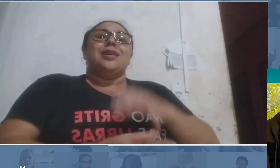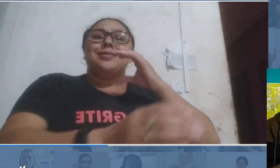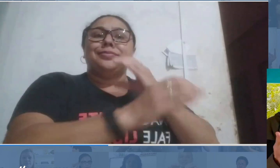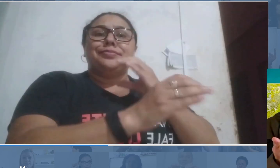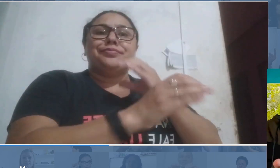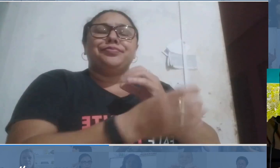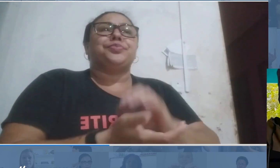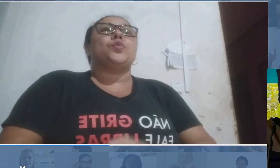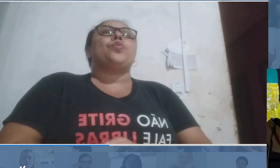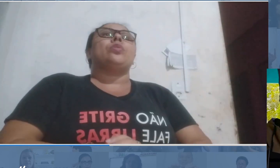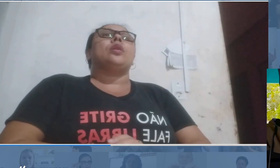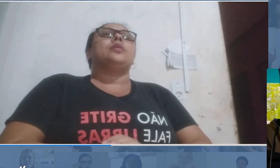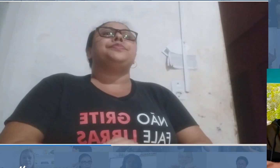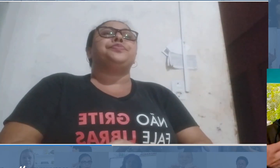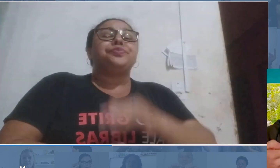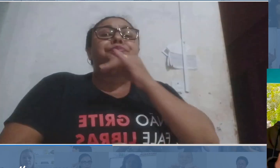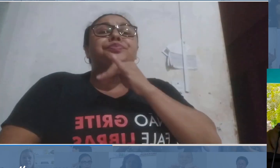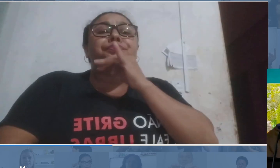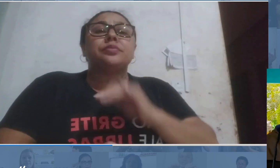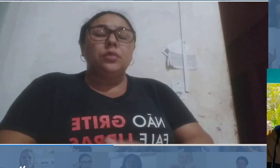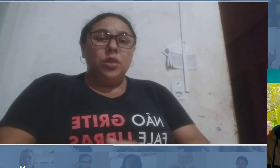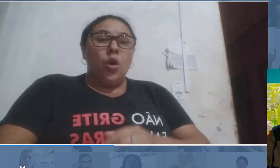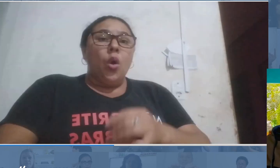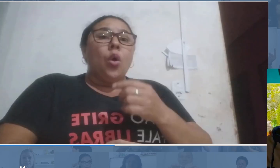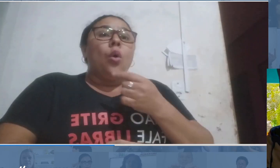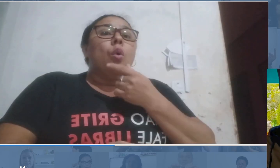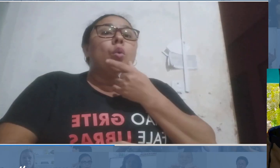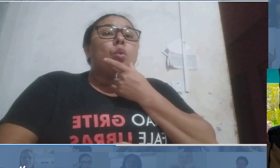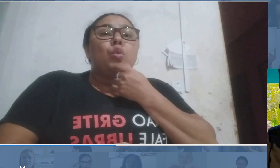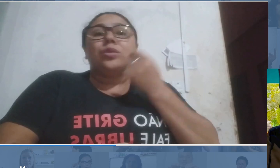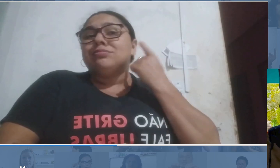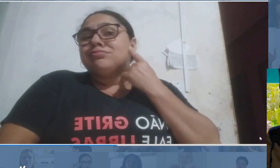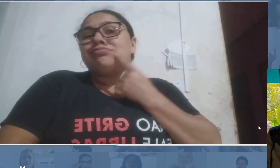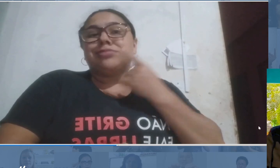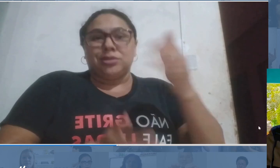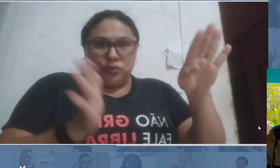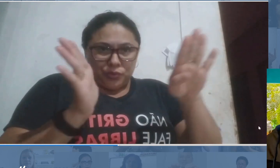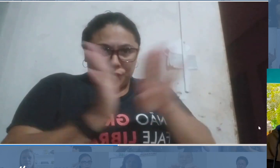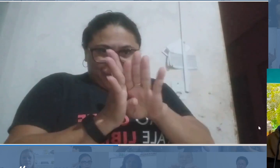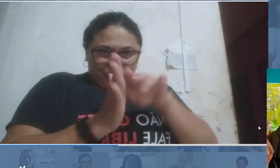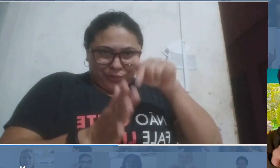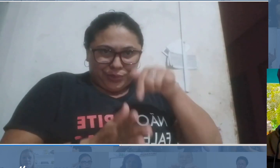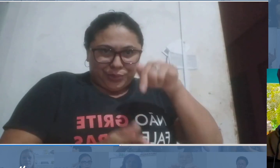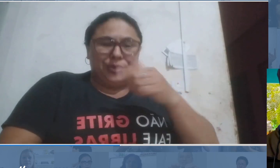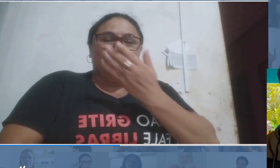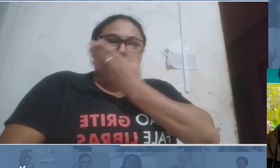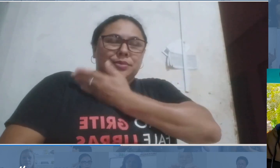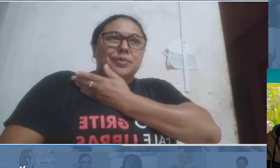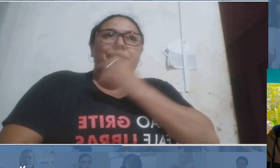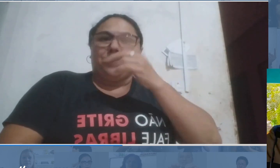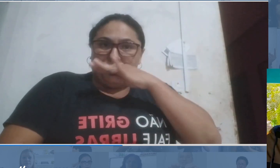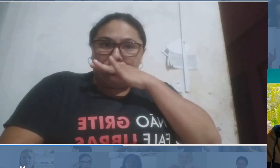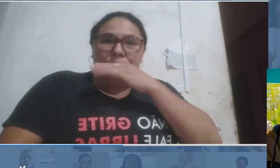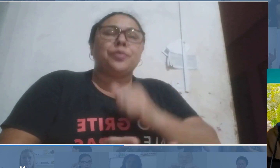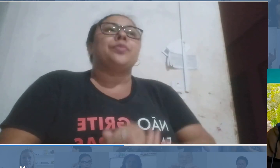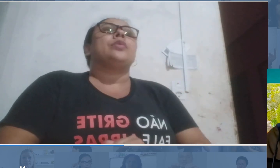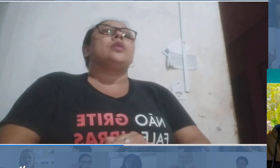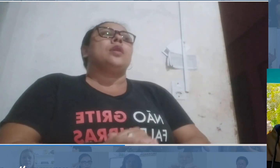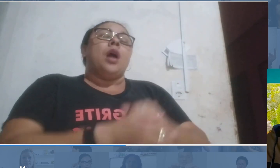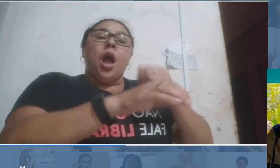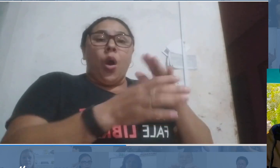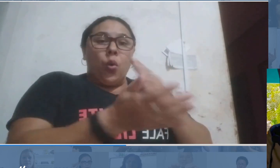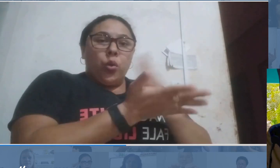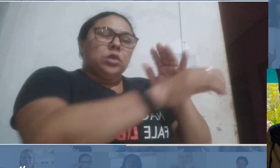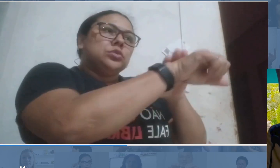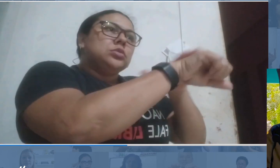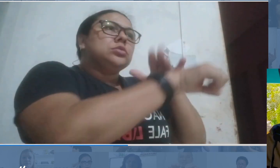sem montar o real contexto dessa comunicação em Libras. E foi quando ela descobriu o nosso método que finalmente